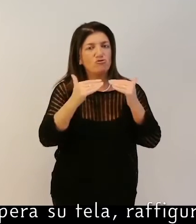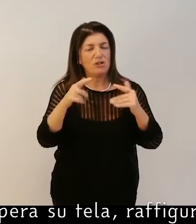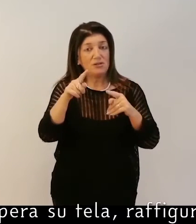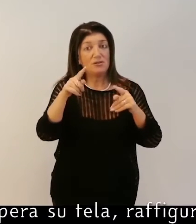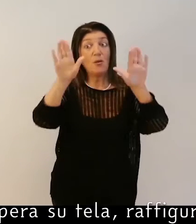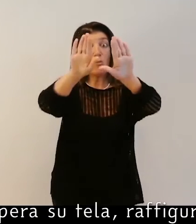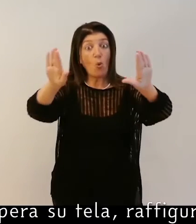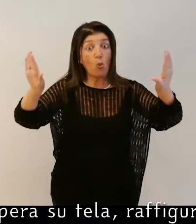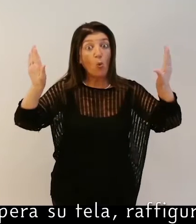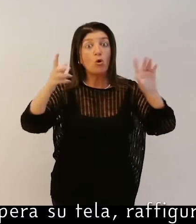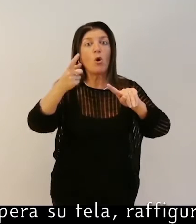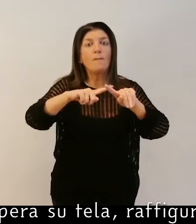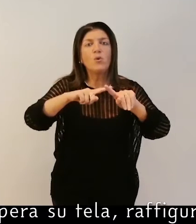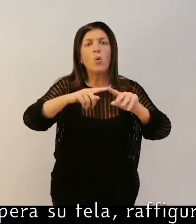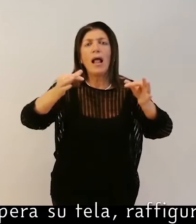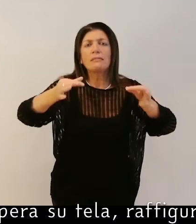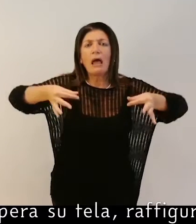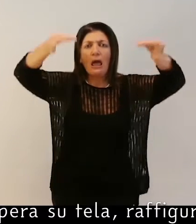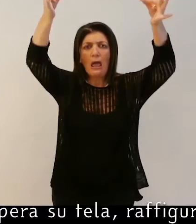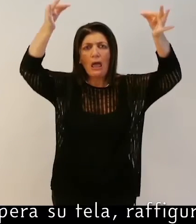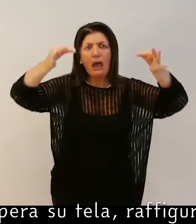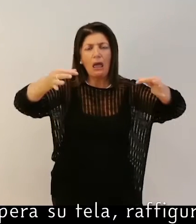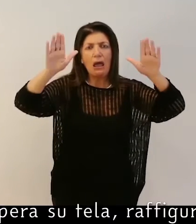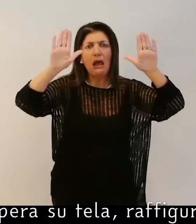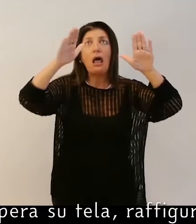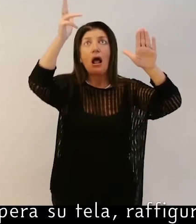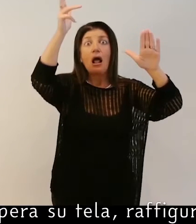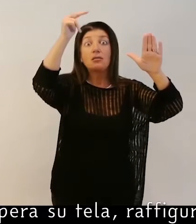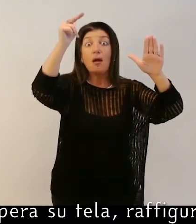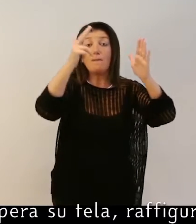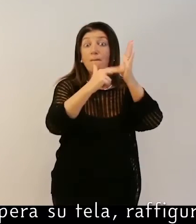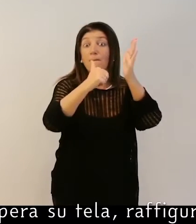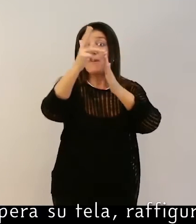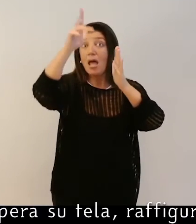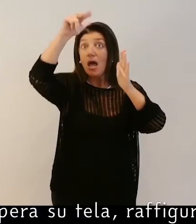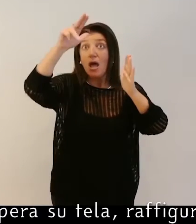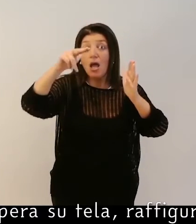E la tempera su tela raffigurante l'Eterno in gloria nella volta.